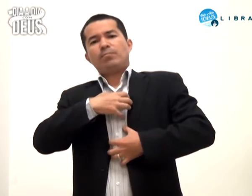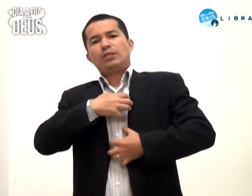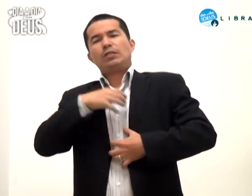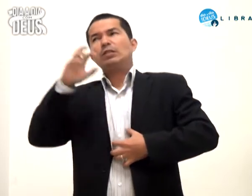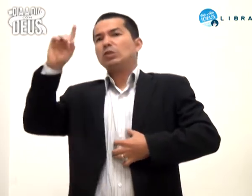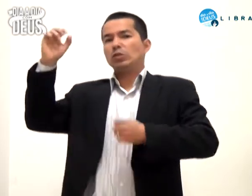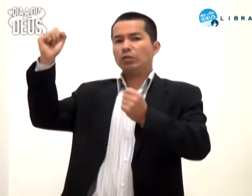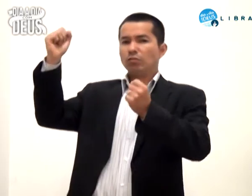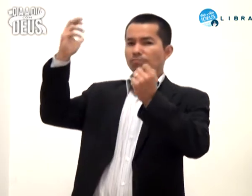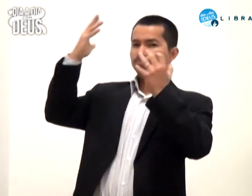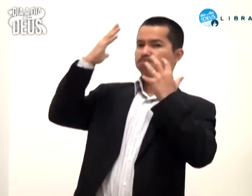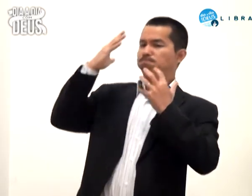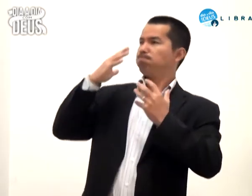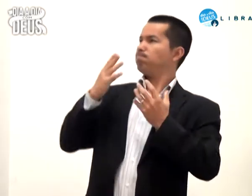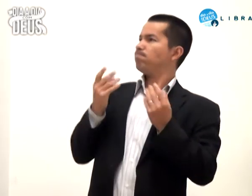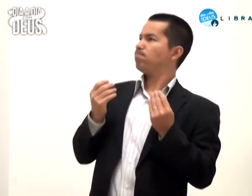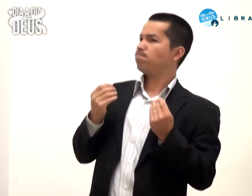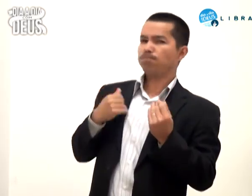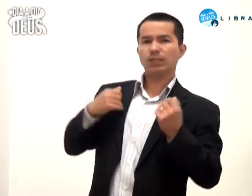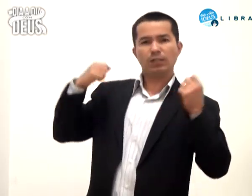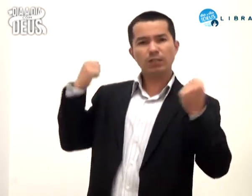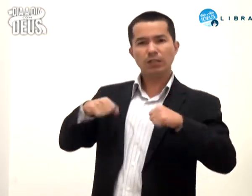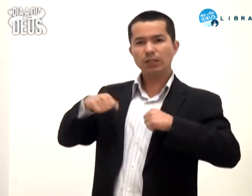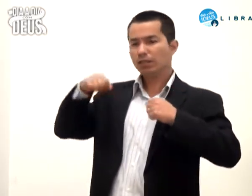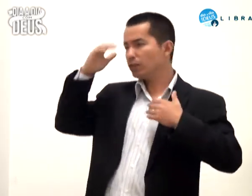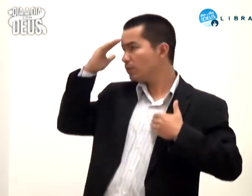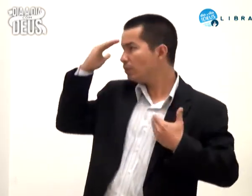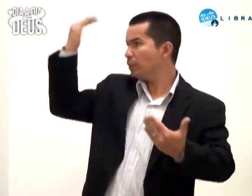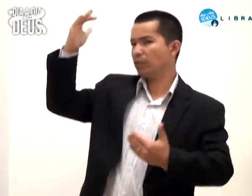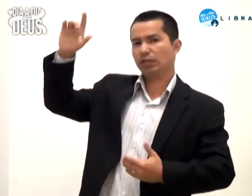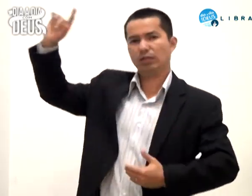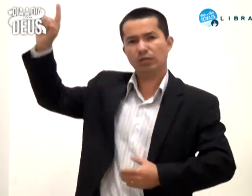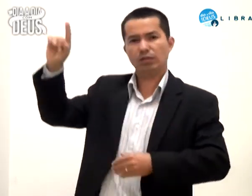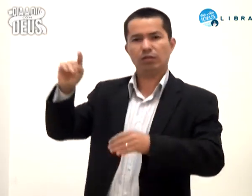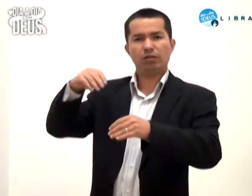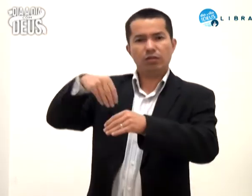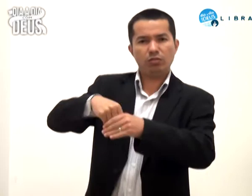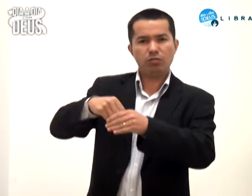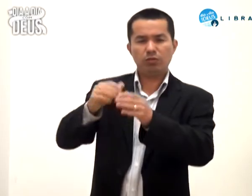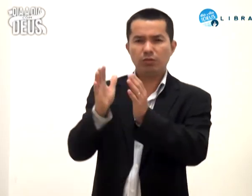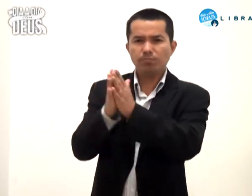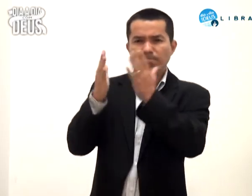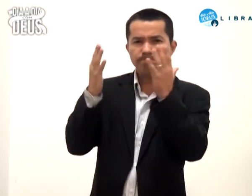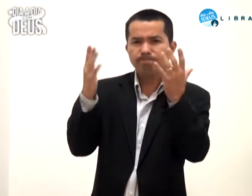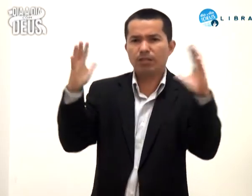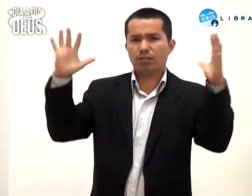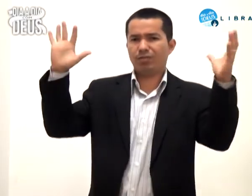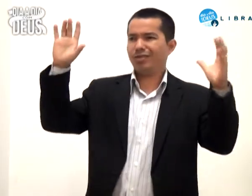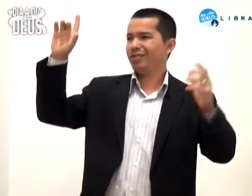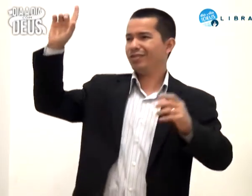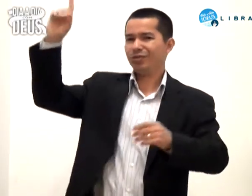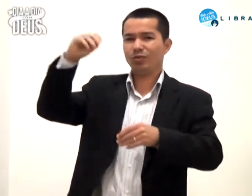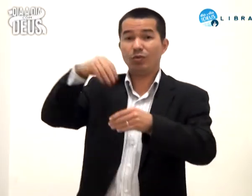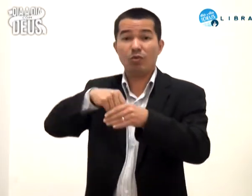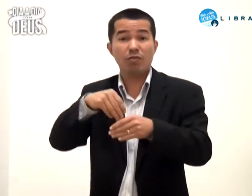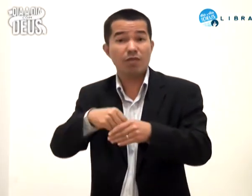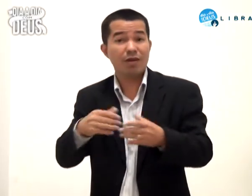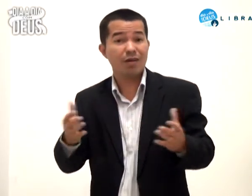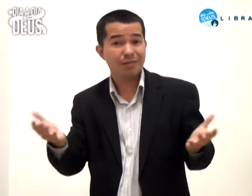o nosso Deus, lhe tiver dado. Se Deus está te abençoando, você vai